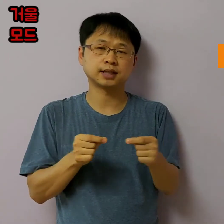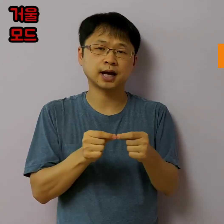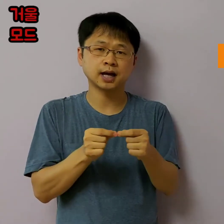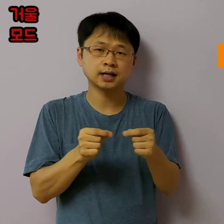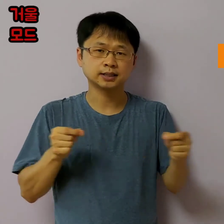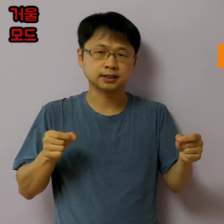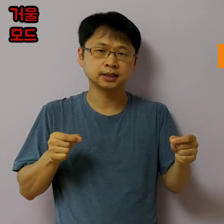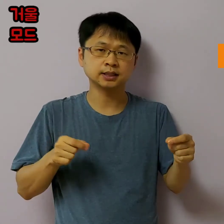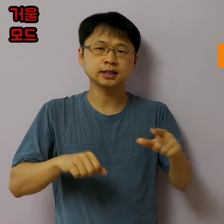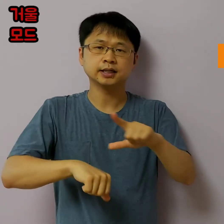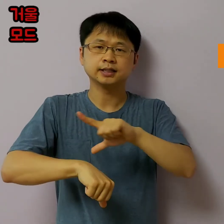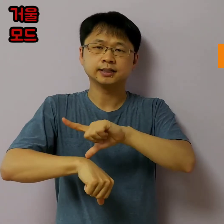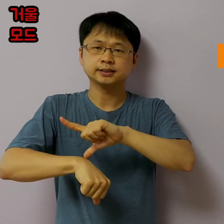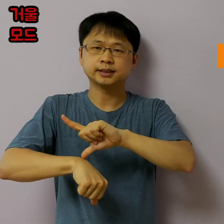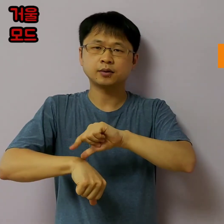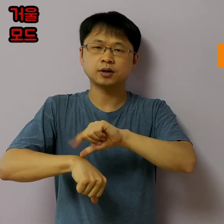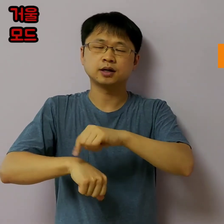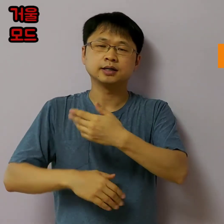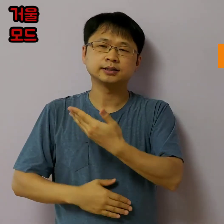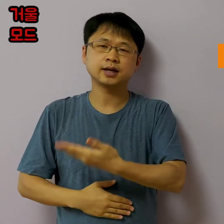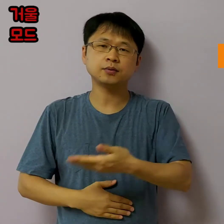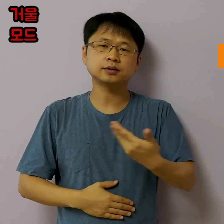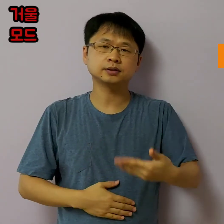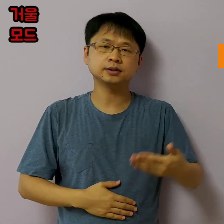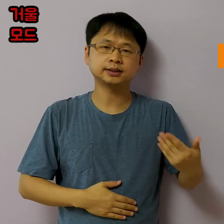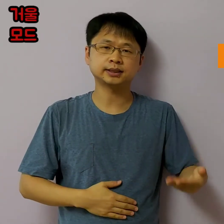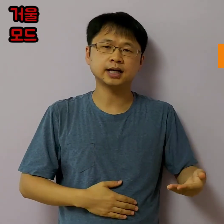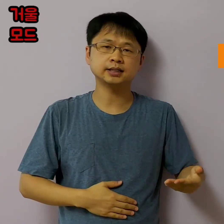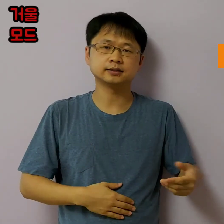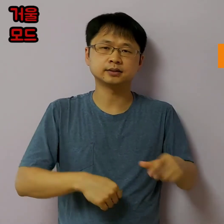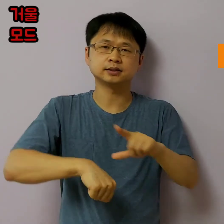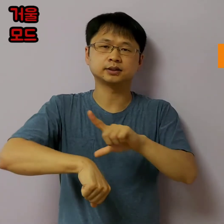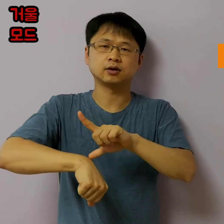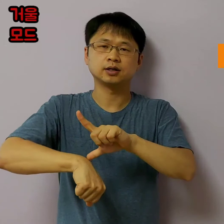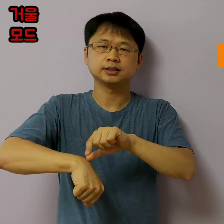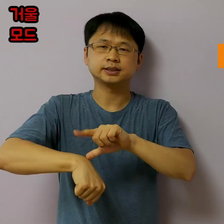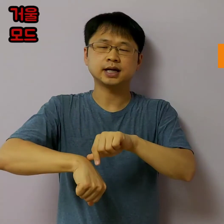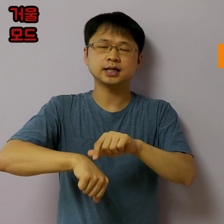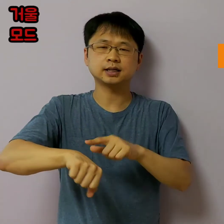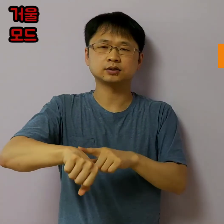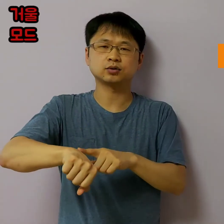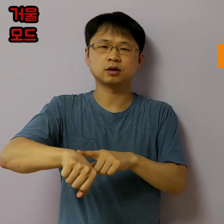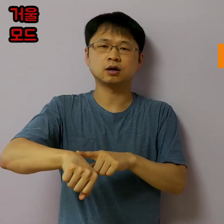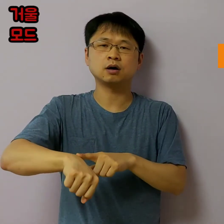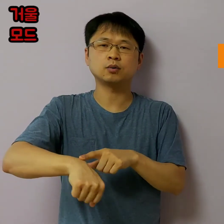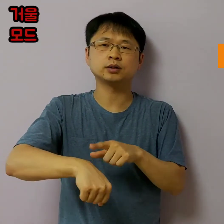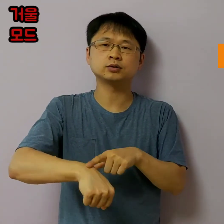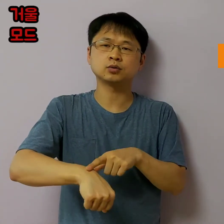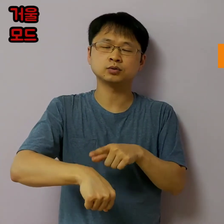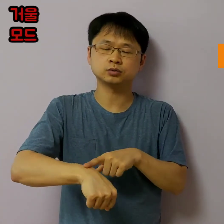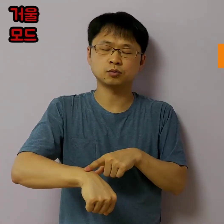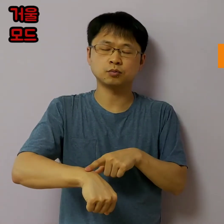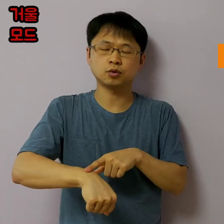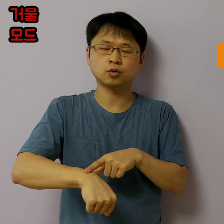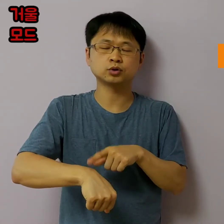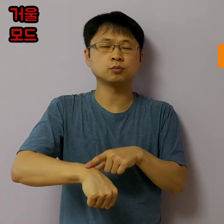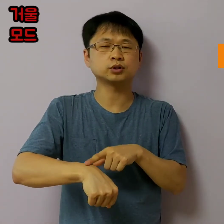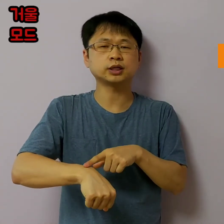됩니다. 긴 세월 세월은 시간이 흐르는 거죠. 시간이라는 수어 왼손 손목 시계